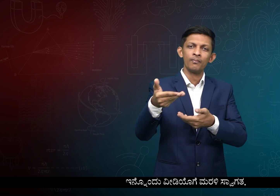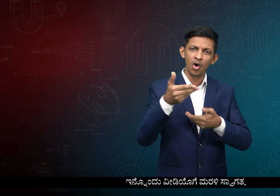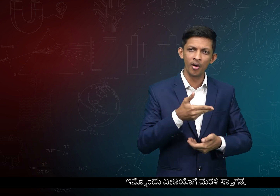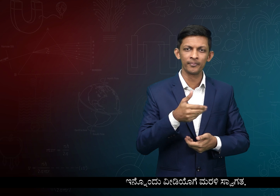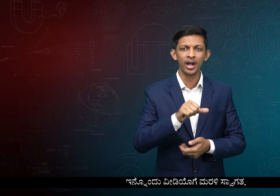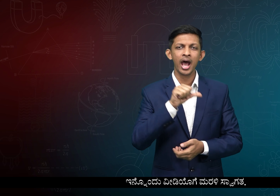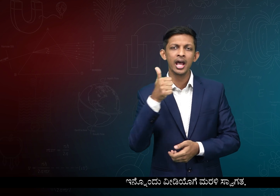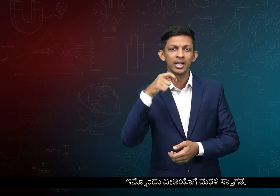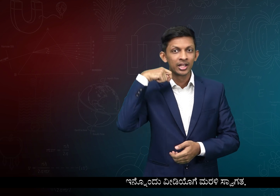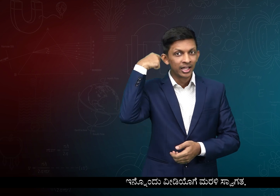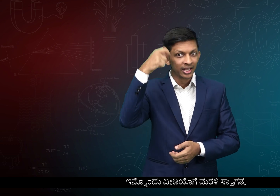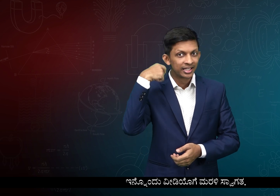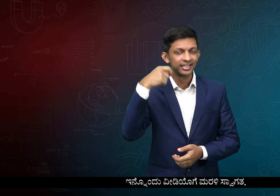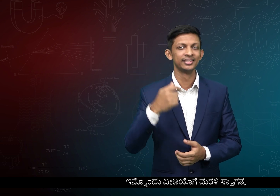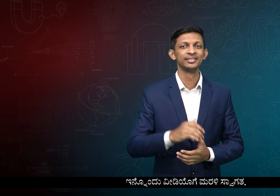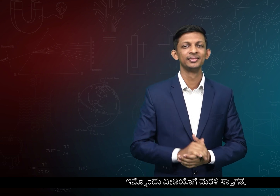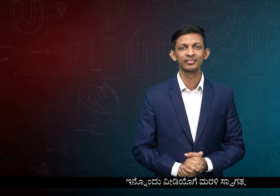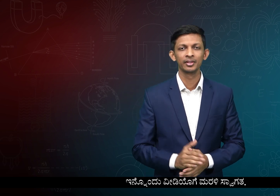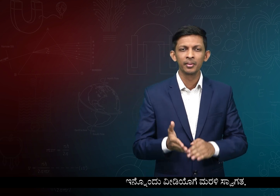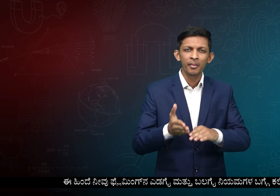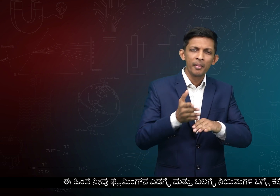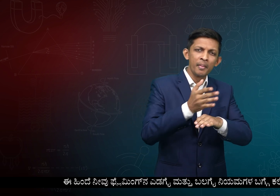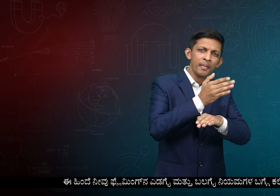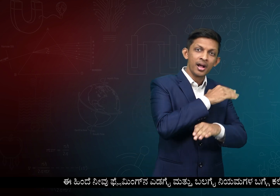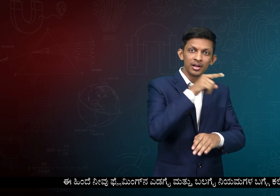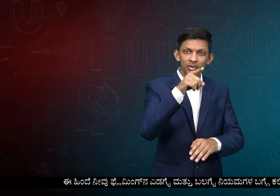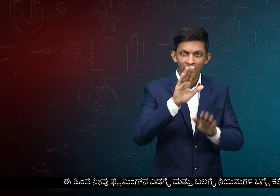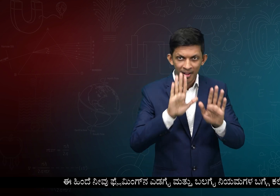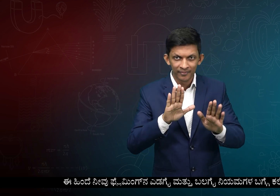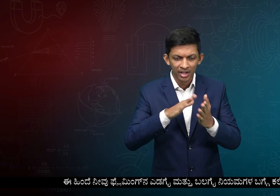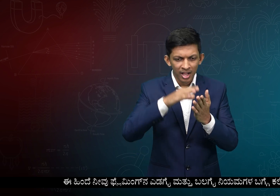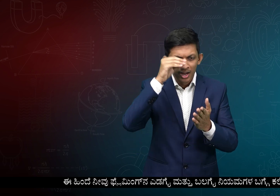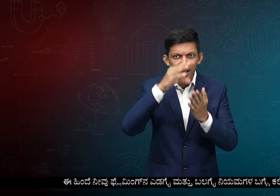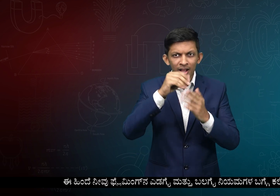ಮತ್ತು ಇನ್ನೊಂದು ವಿಡಿಯೋಗೆ ಮರಳಿ ಸ್ವಾಗತ. ಈ ಹಿಂದೆ ನೀವು